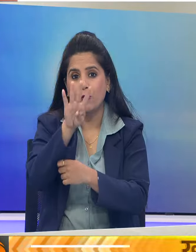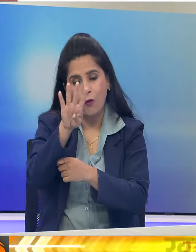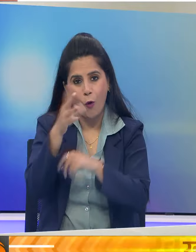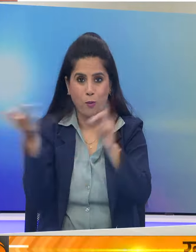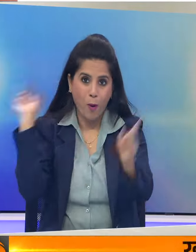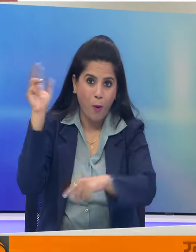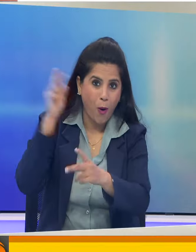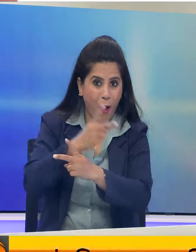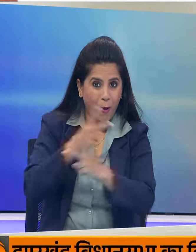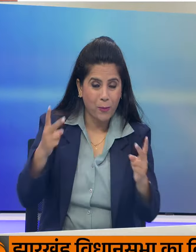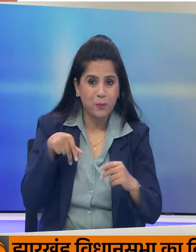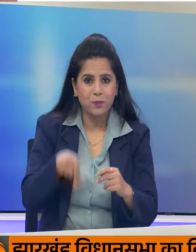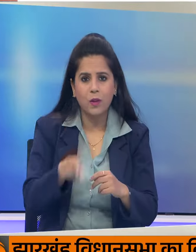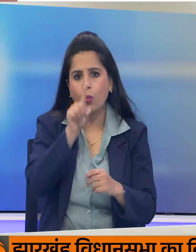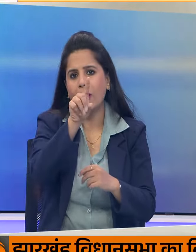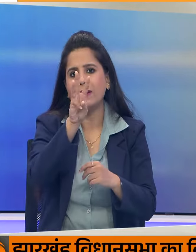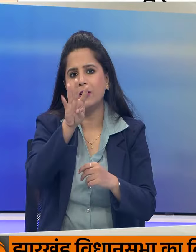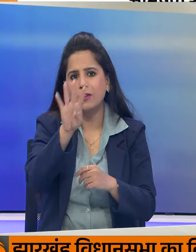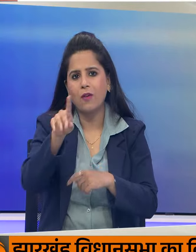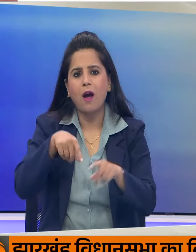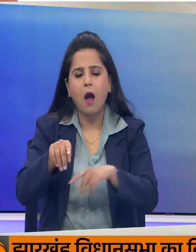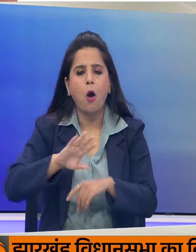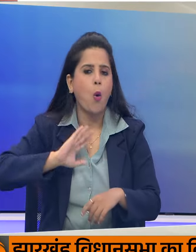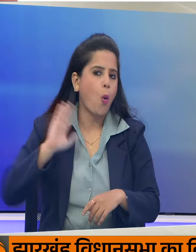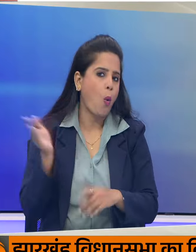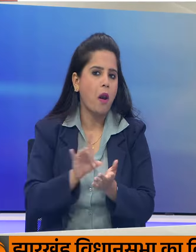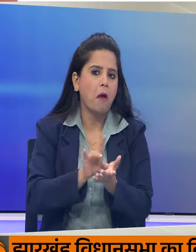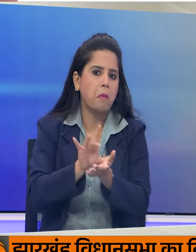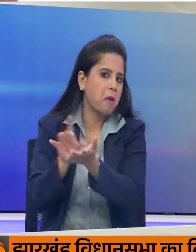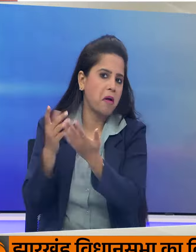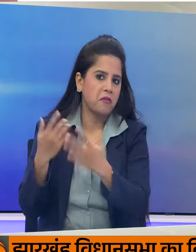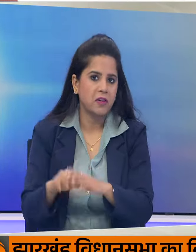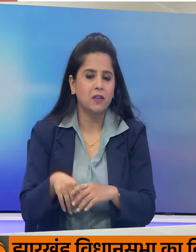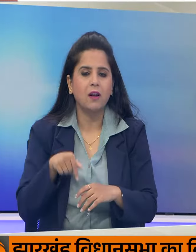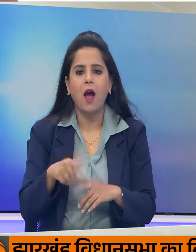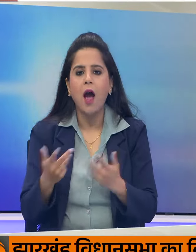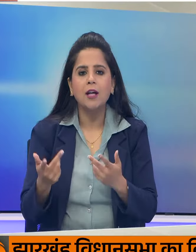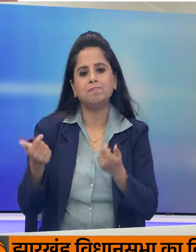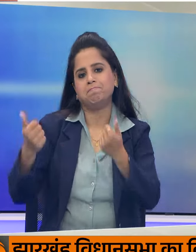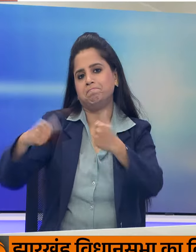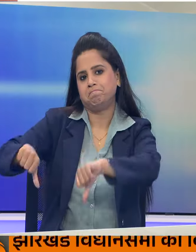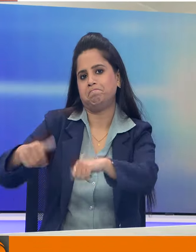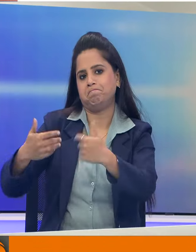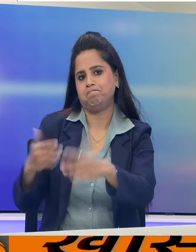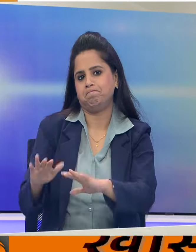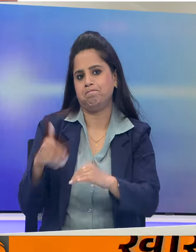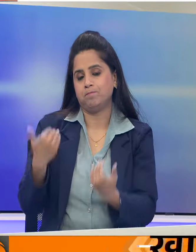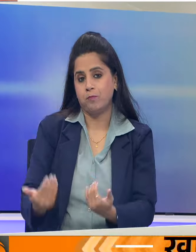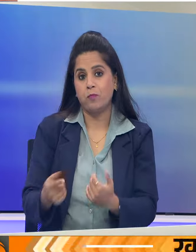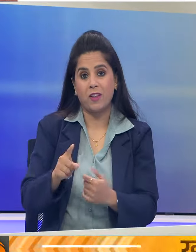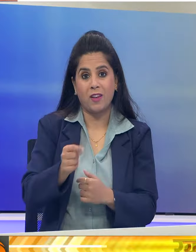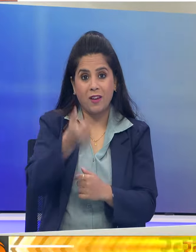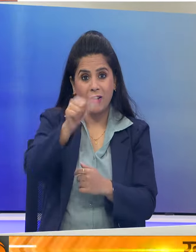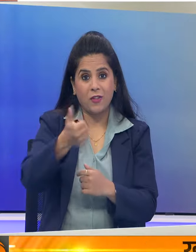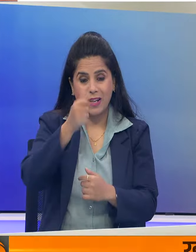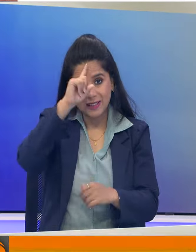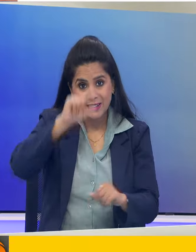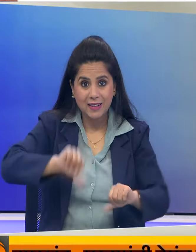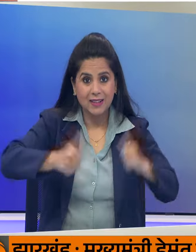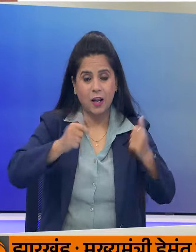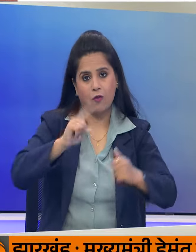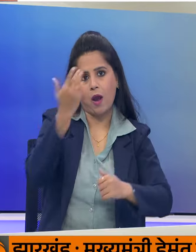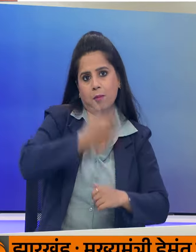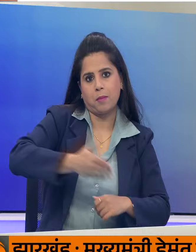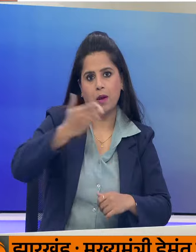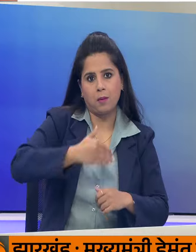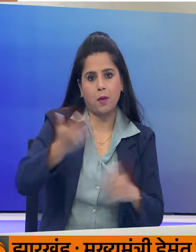गेंद में 134 रन बनाकर ऑल आउट हो गई और मुकाबला गंवा दिया। इससे पहले टॉस जीतकर पहले बल्लेबाजी